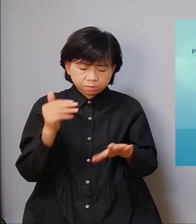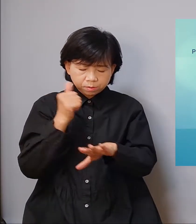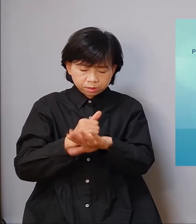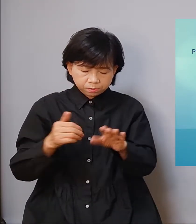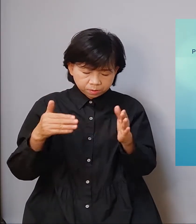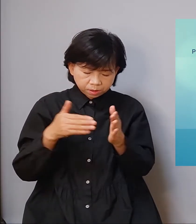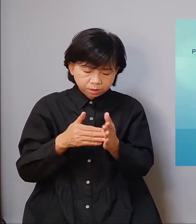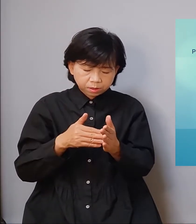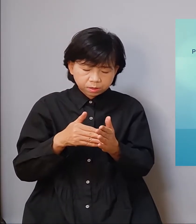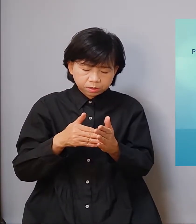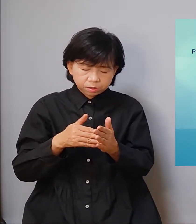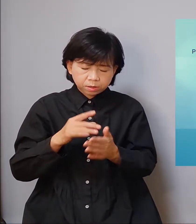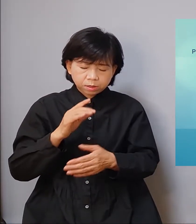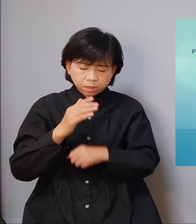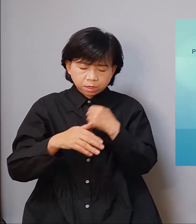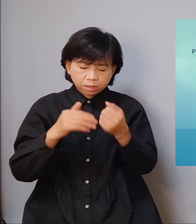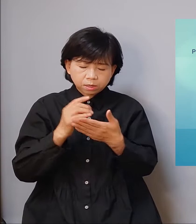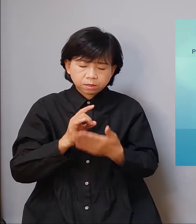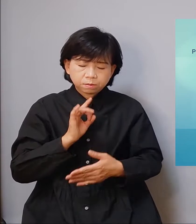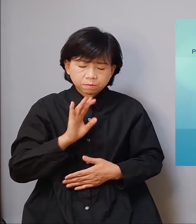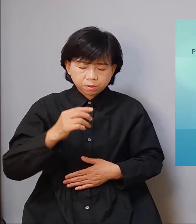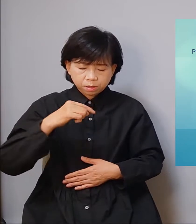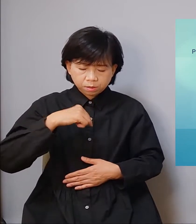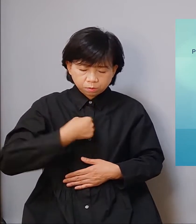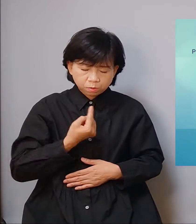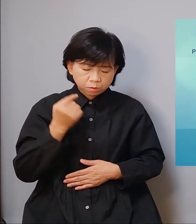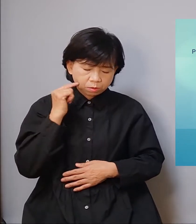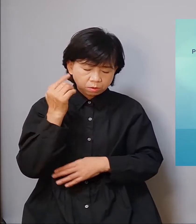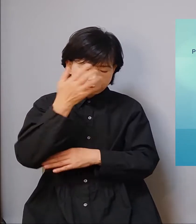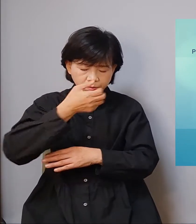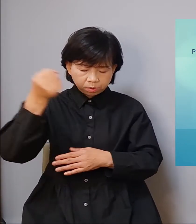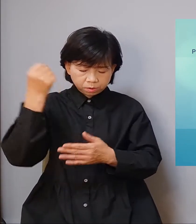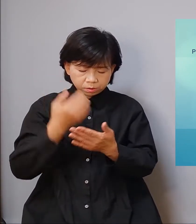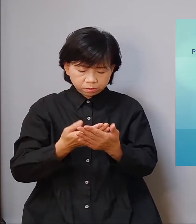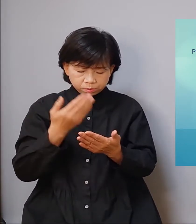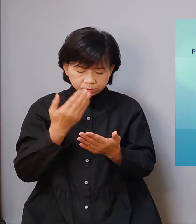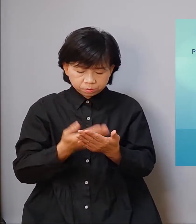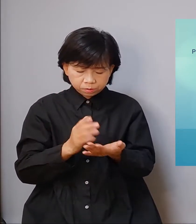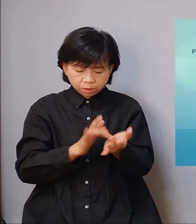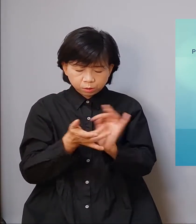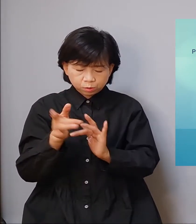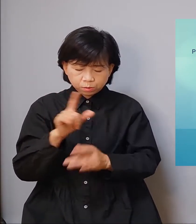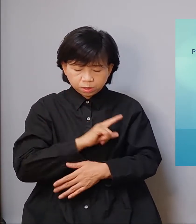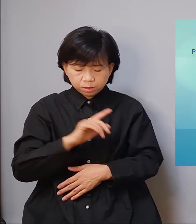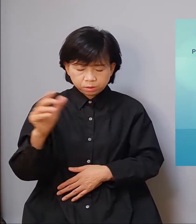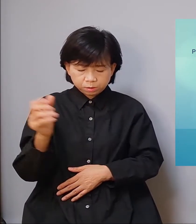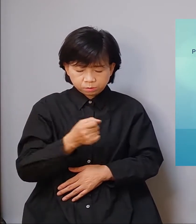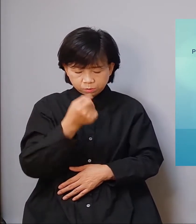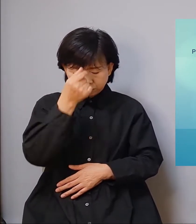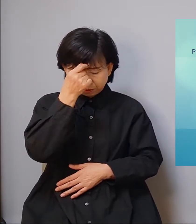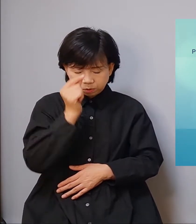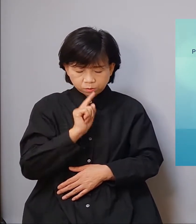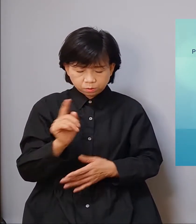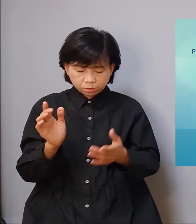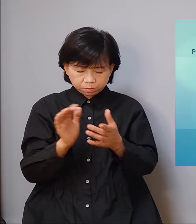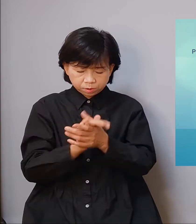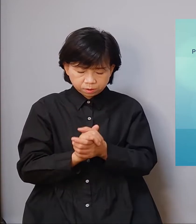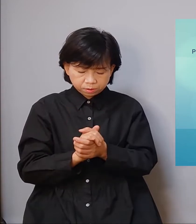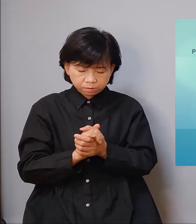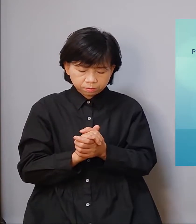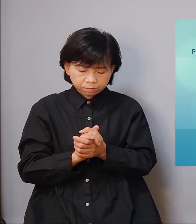마치는 시간까지 오직 하나님만 홀로 영광 받으시옵소서. 예수님의 이름으로